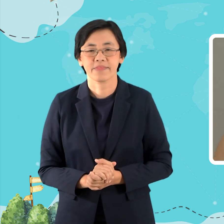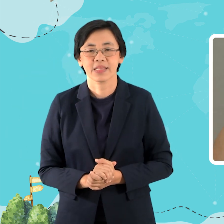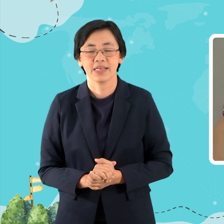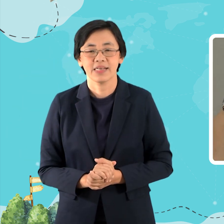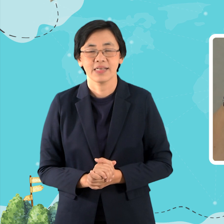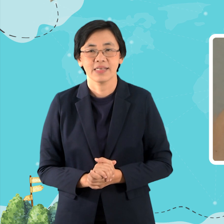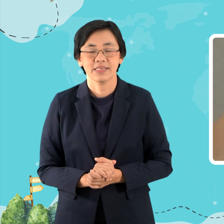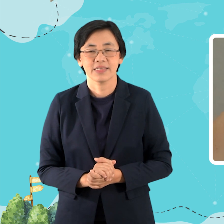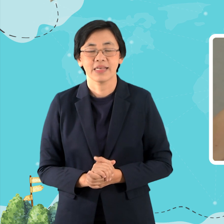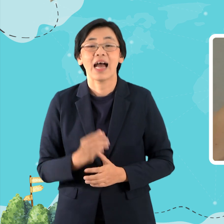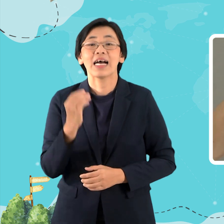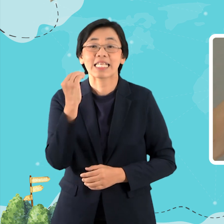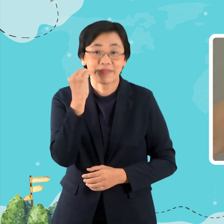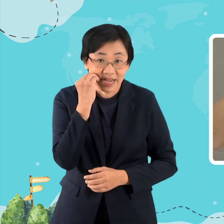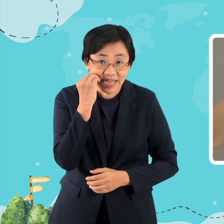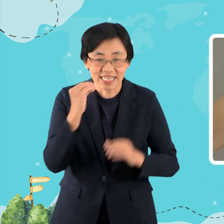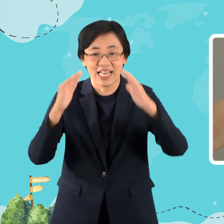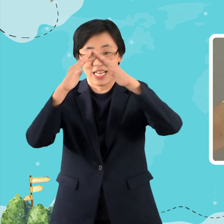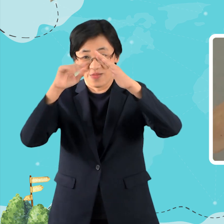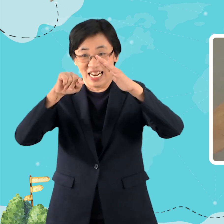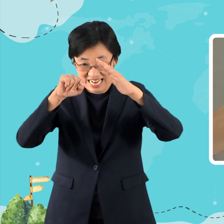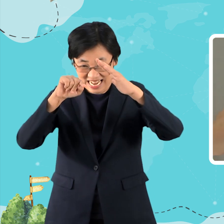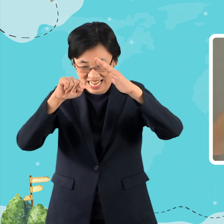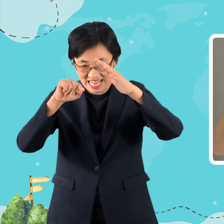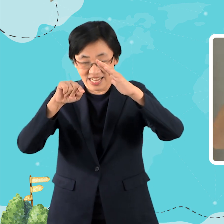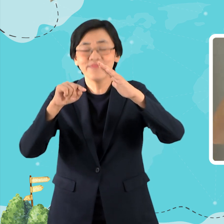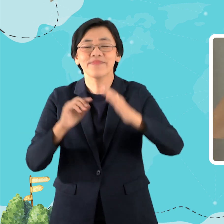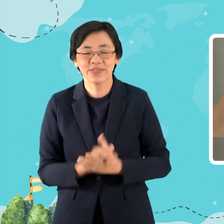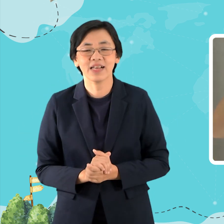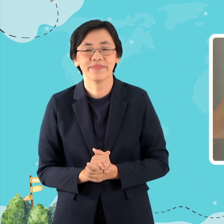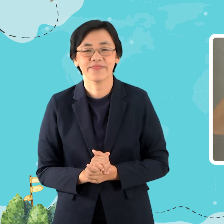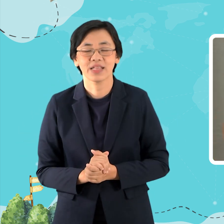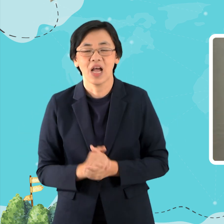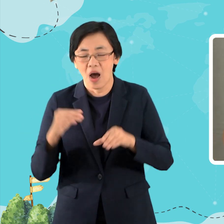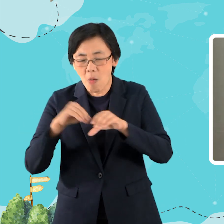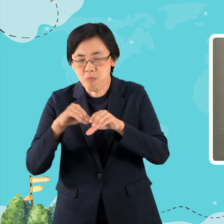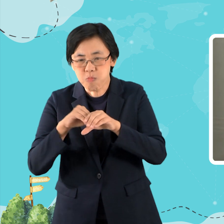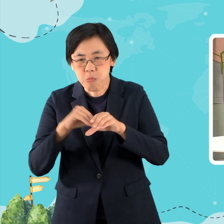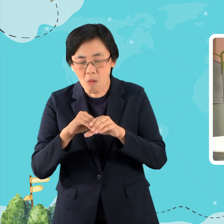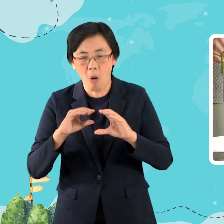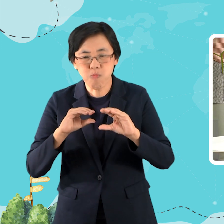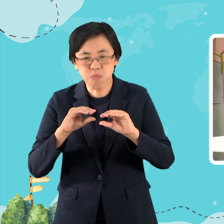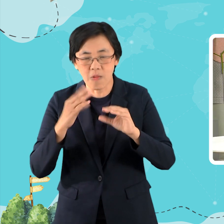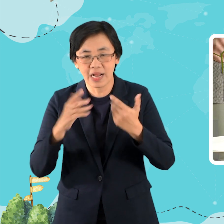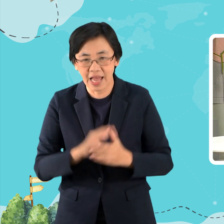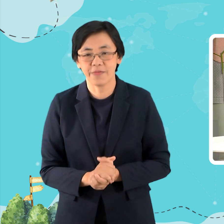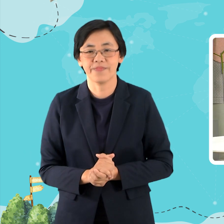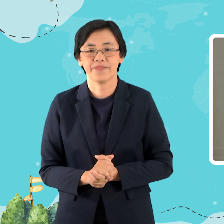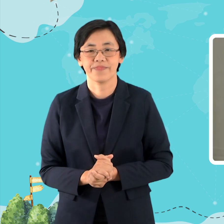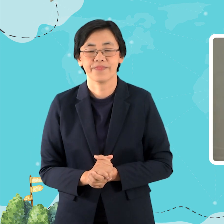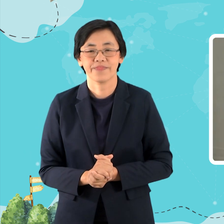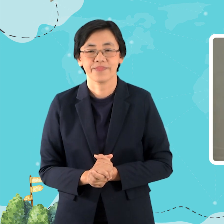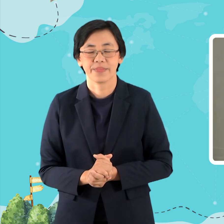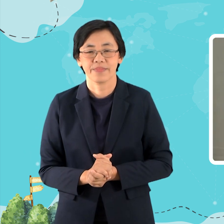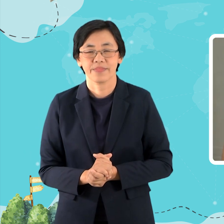ทั้งด้านที่เป็นตัวบ้านและทั้งที่เป็นหลังคานะคะ พอเราได้ตัวบ้านแล้วนะคะกับหลังคานะคะเราก็จะ